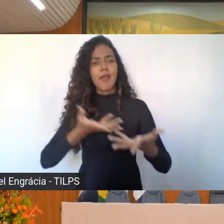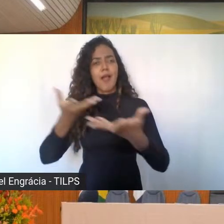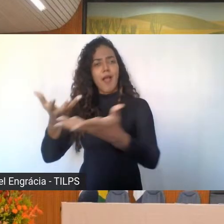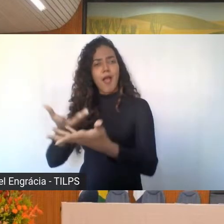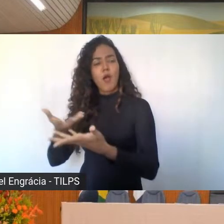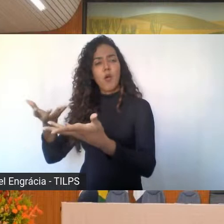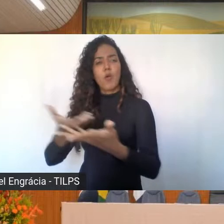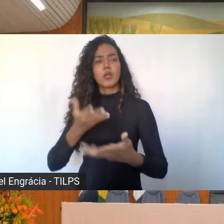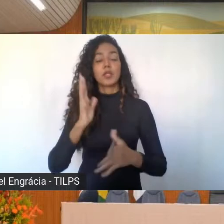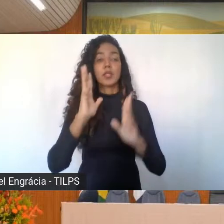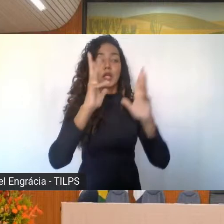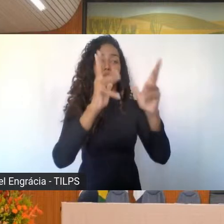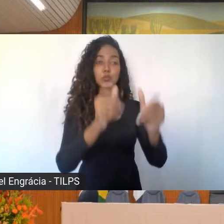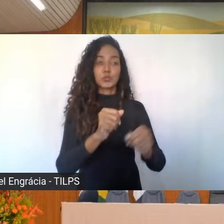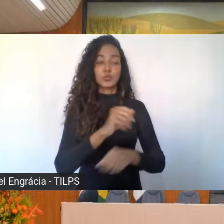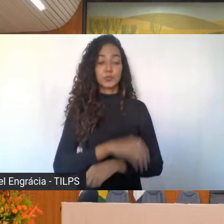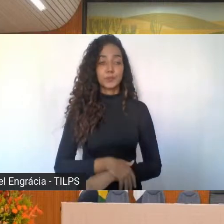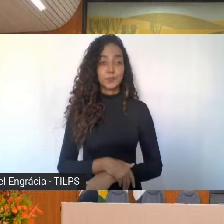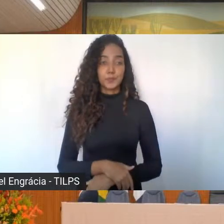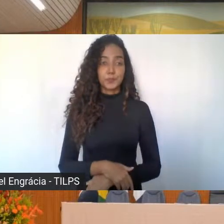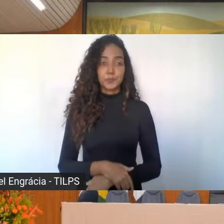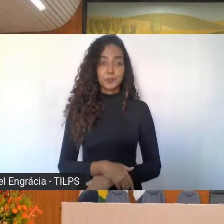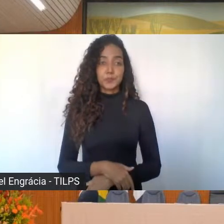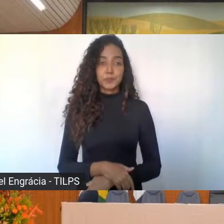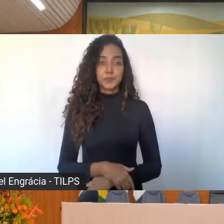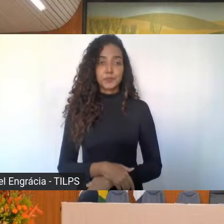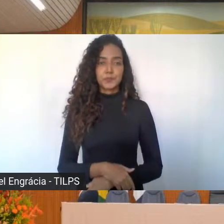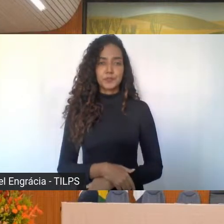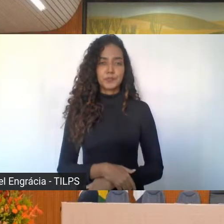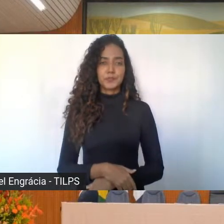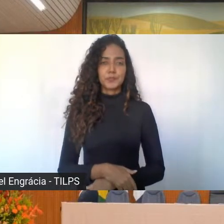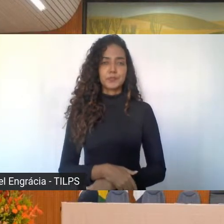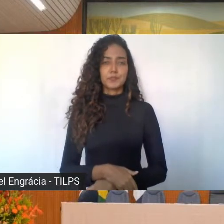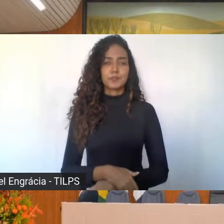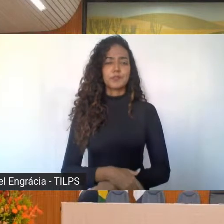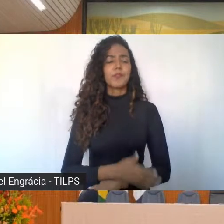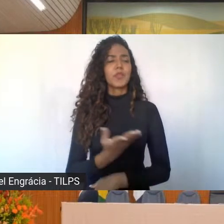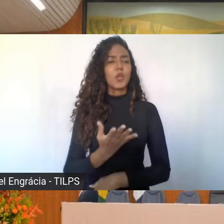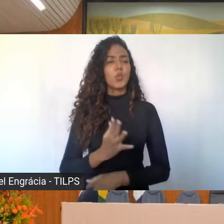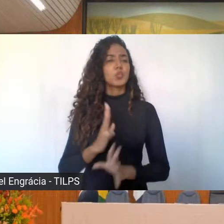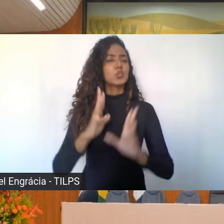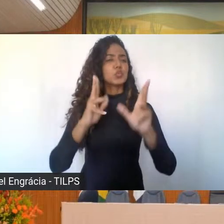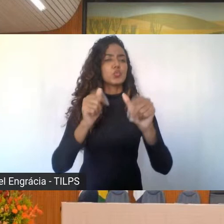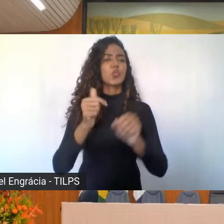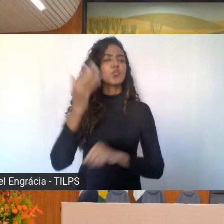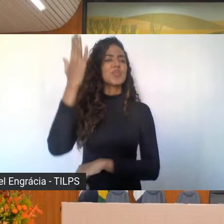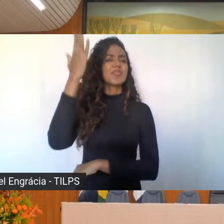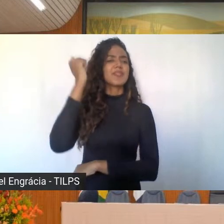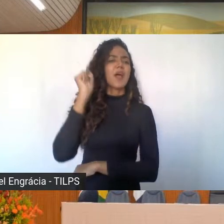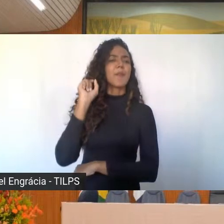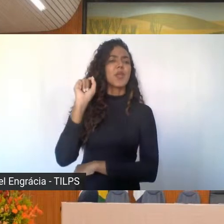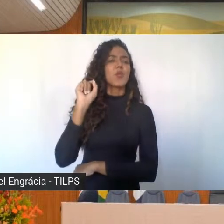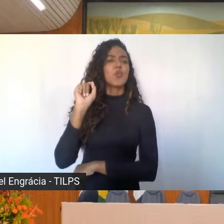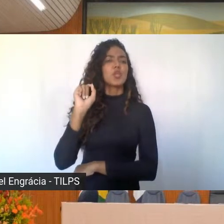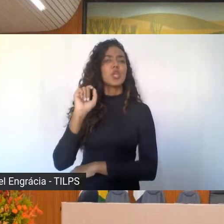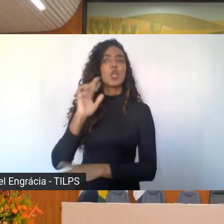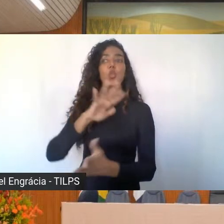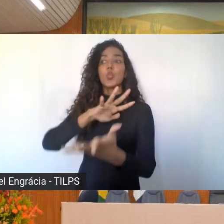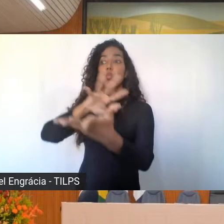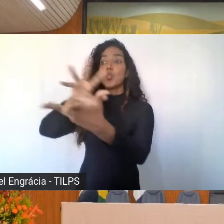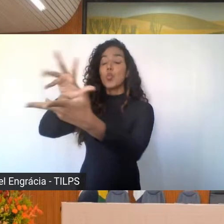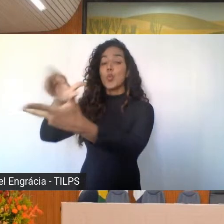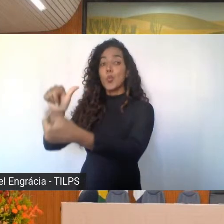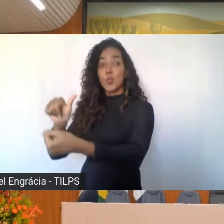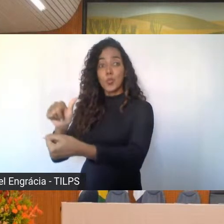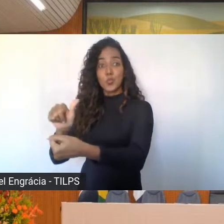Primeiramente, todos sabem o que está acontecendo no mundo em relação à pandemia da Covid-19.